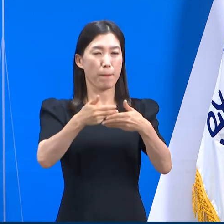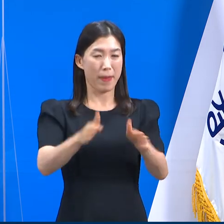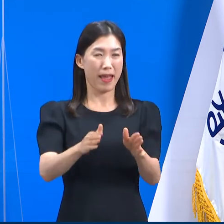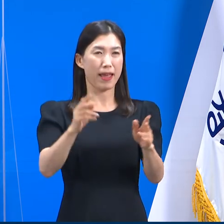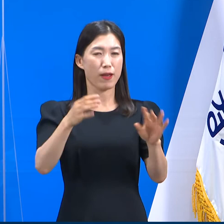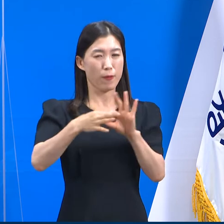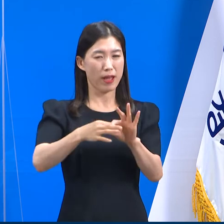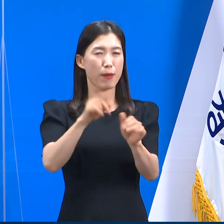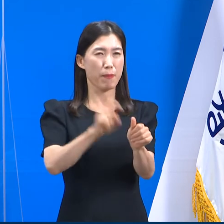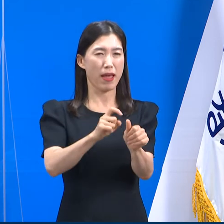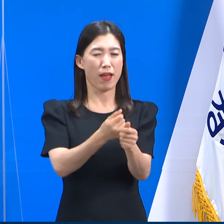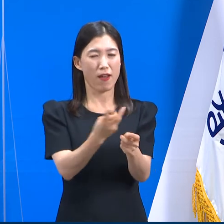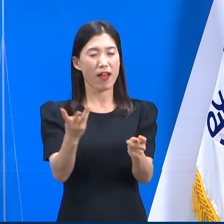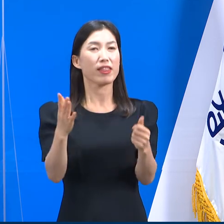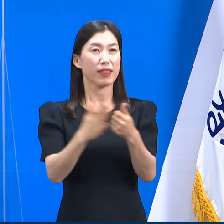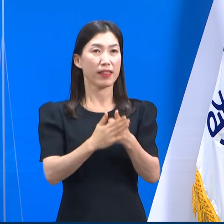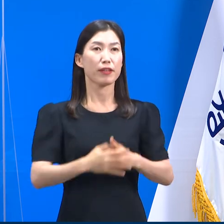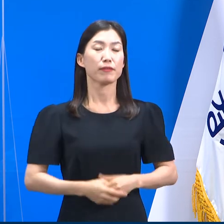있습니다.